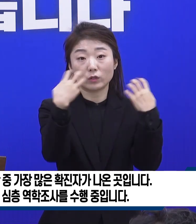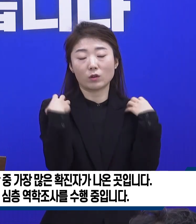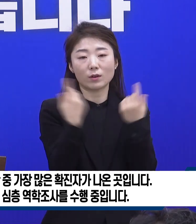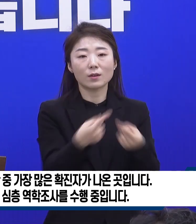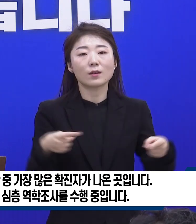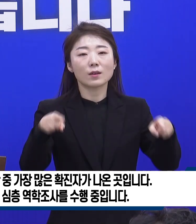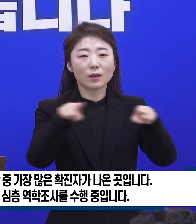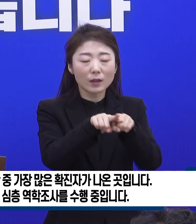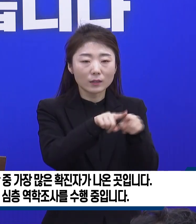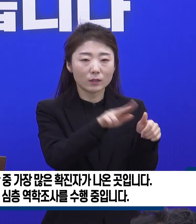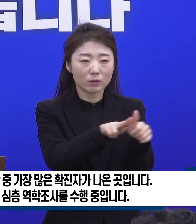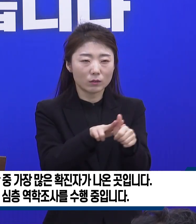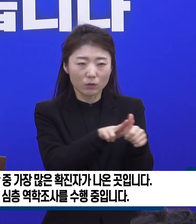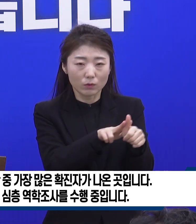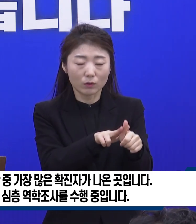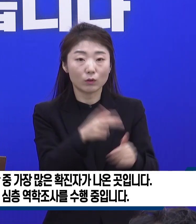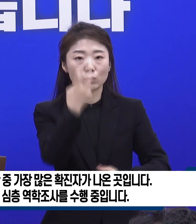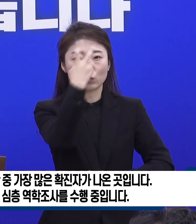심층역학조사를